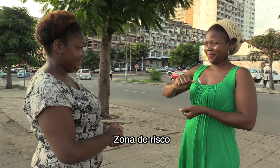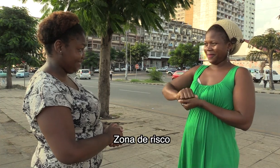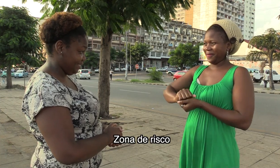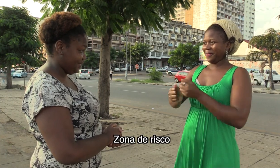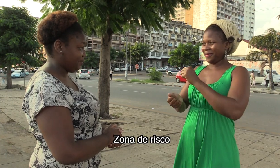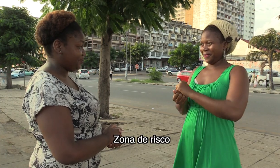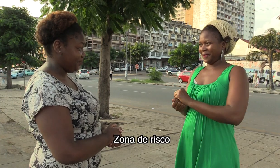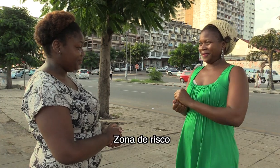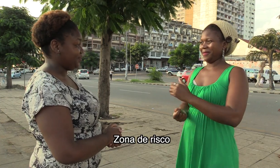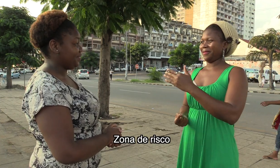zona de risco,